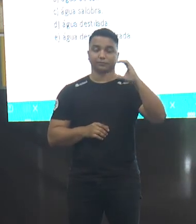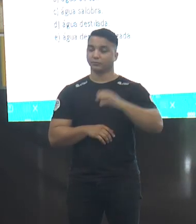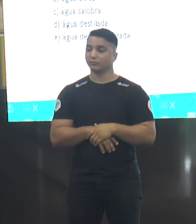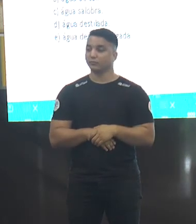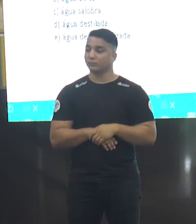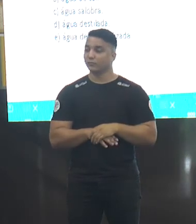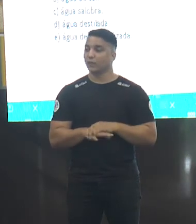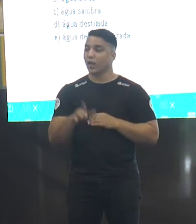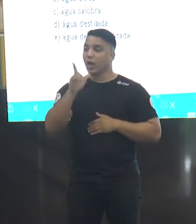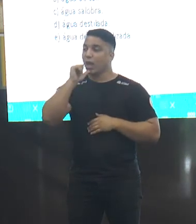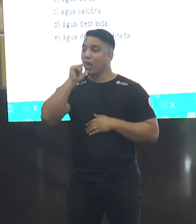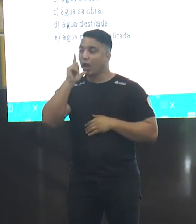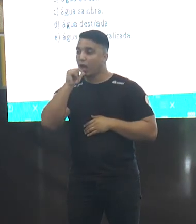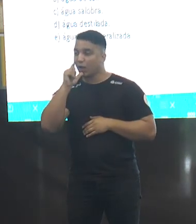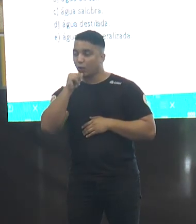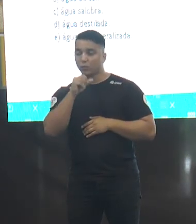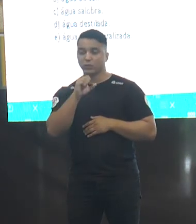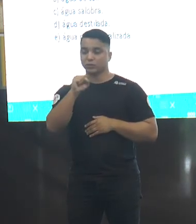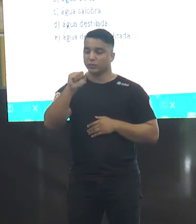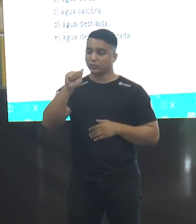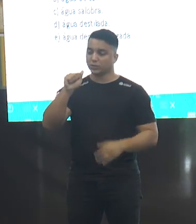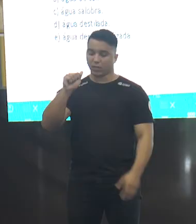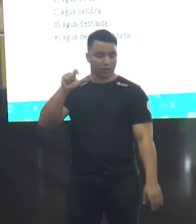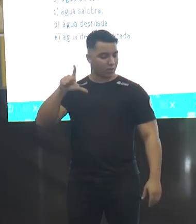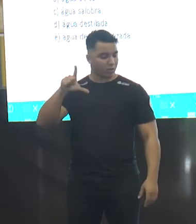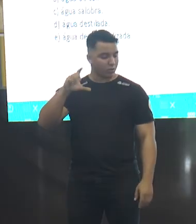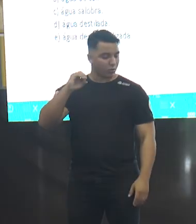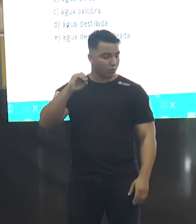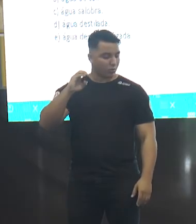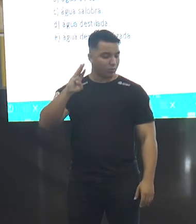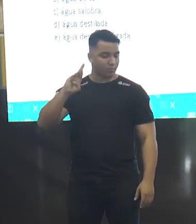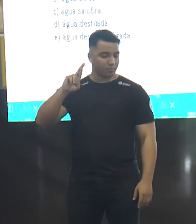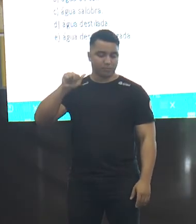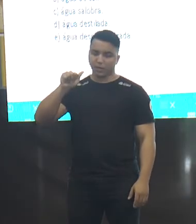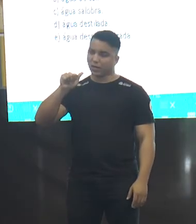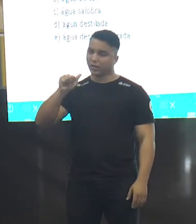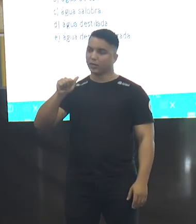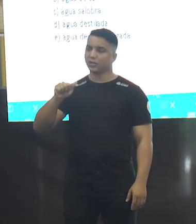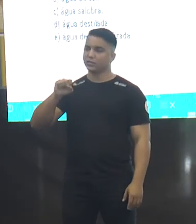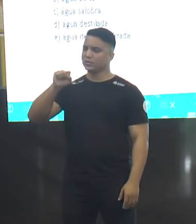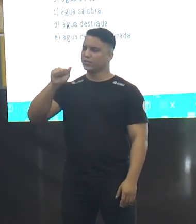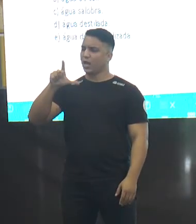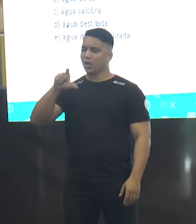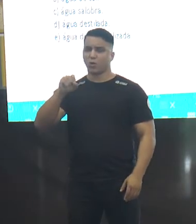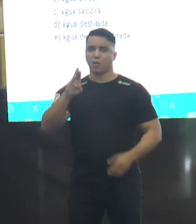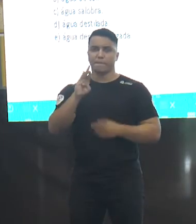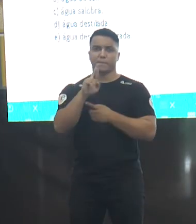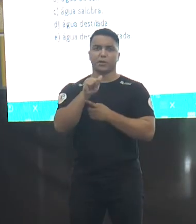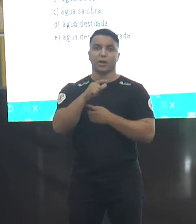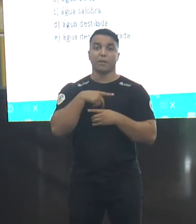ó. Água salobra. Água